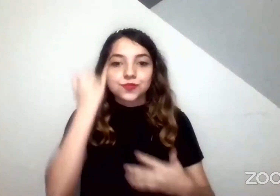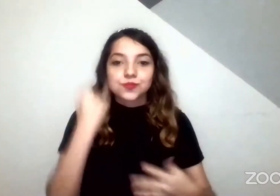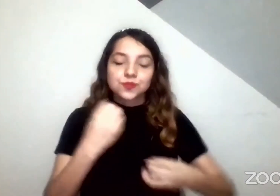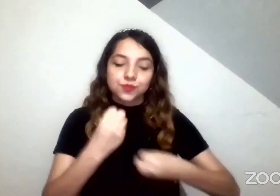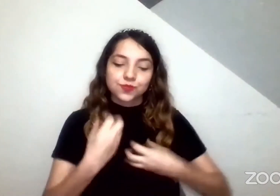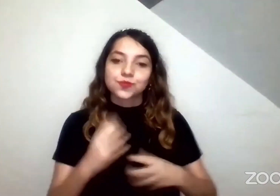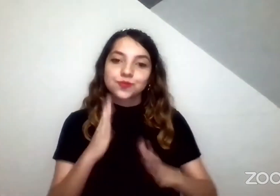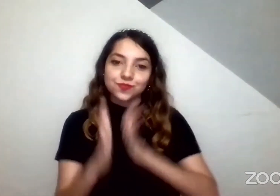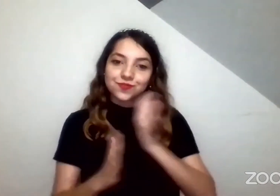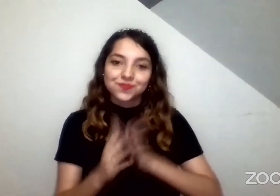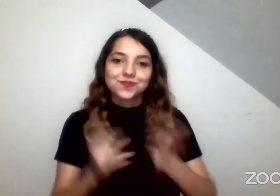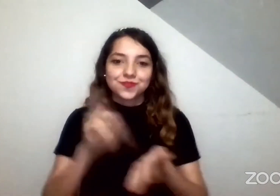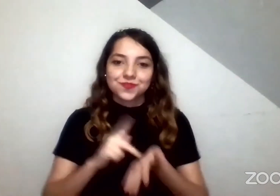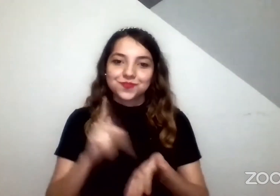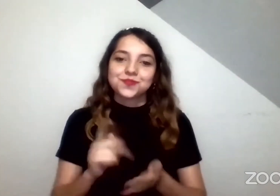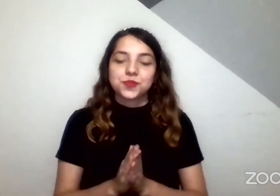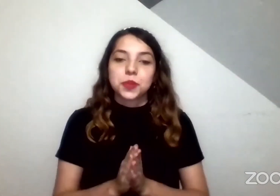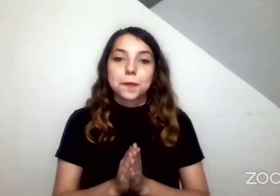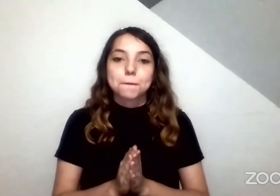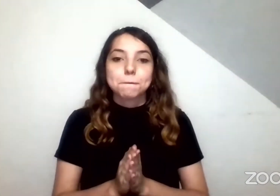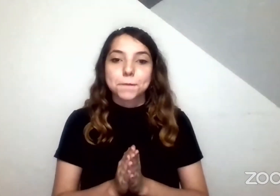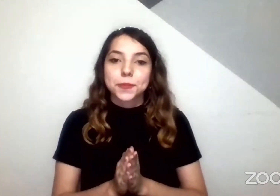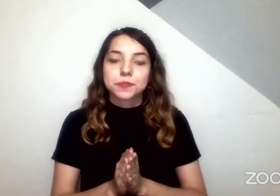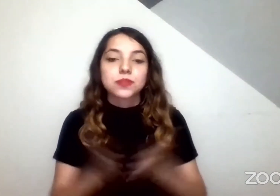Então, obrigada, Jorge, por me ensinar a língua de sinais de verdade.